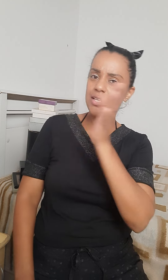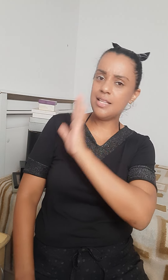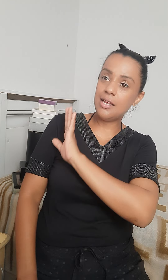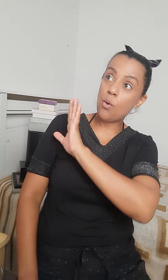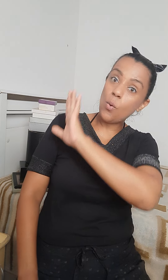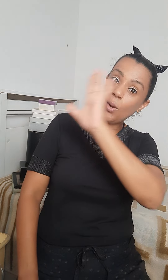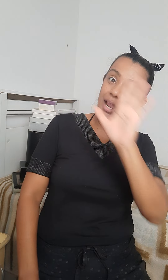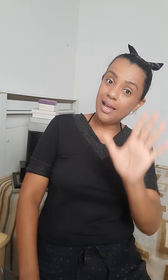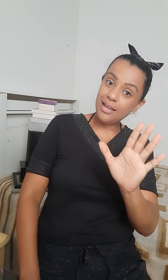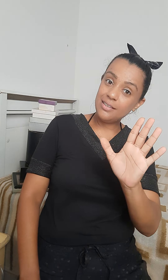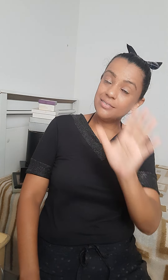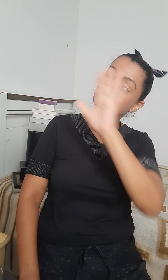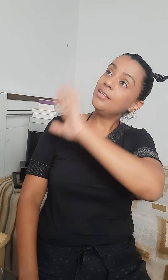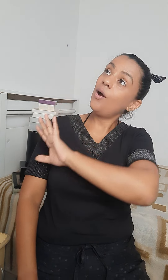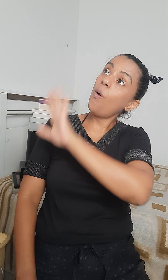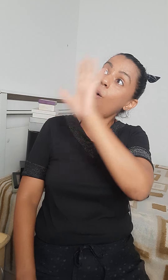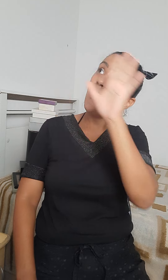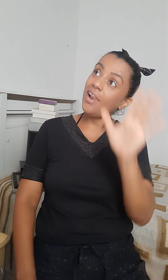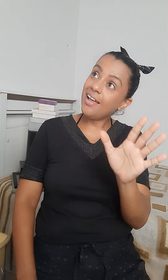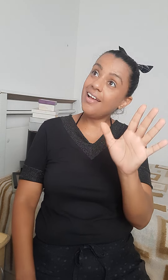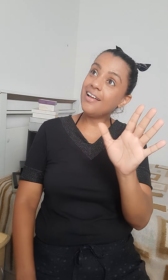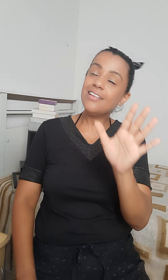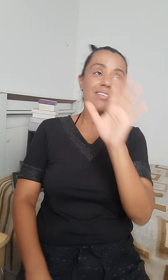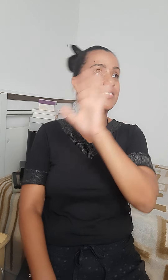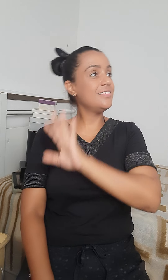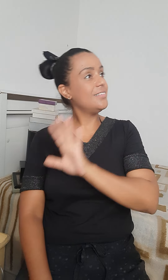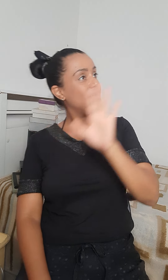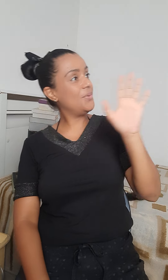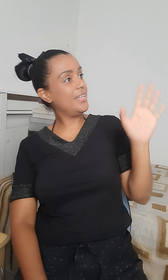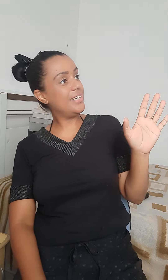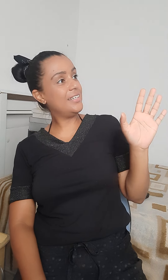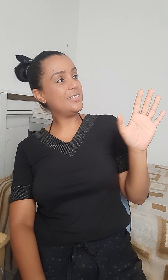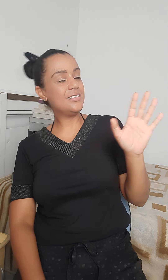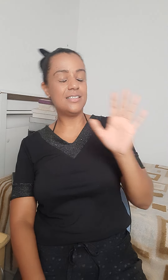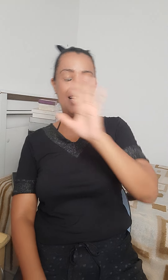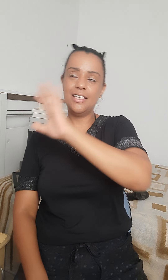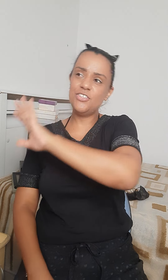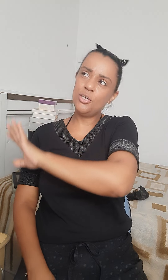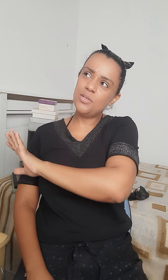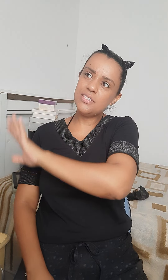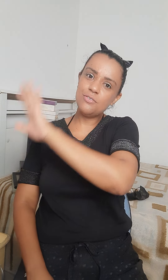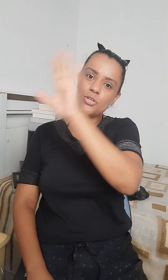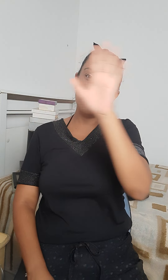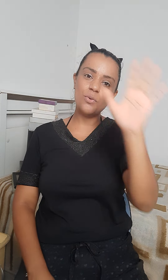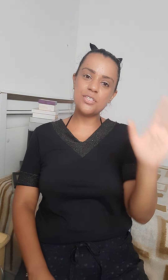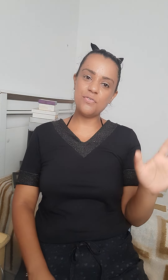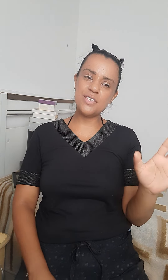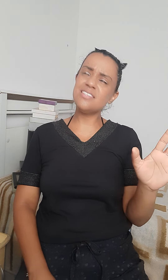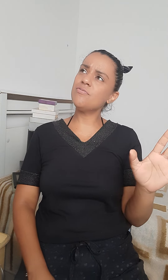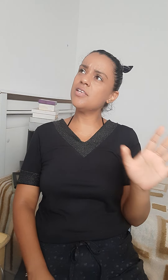falar olá, olá, olá. Aqui, geralmente, você joga, quando você faz assim, você faz com